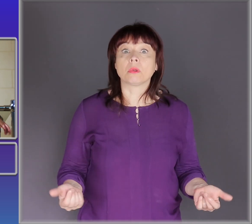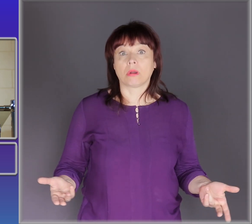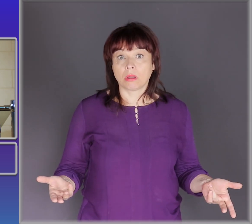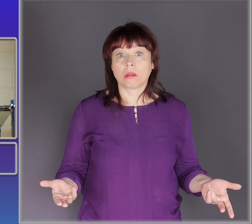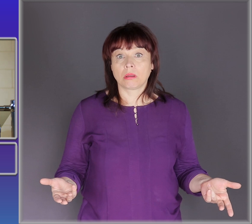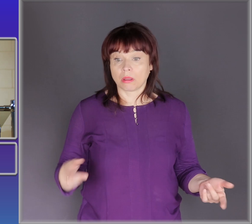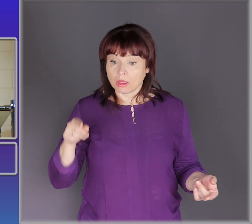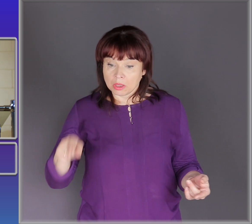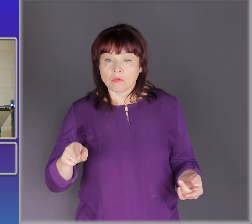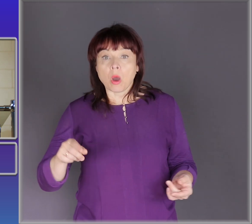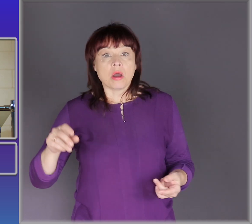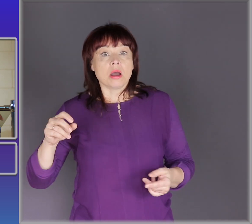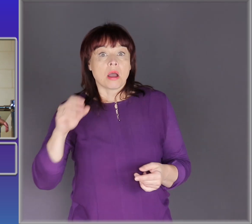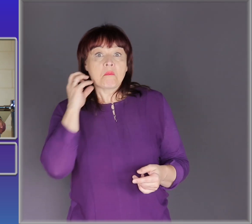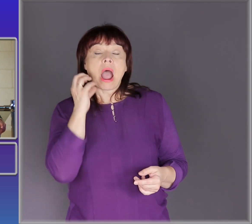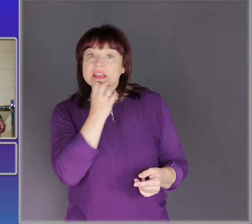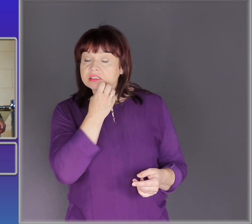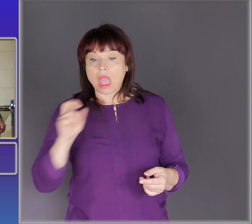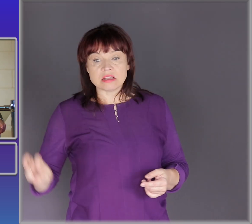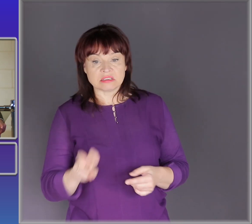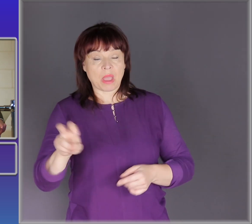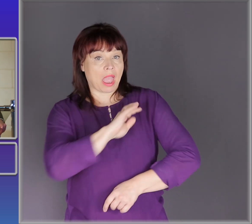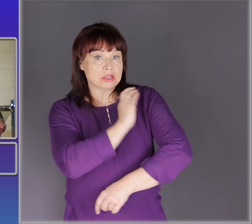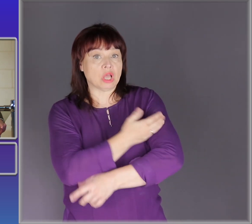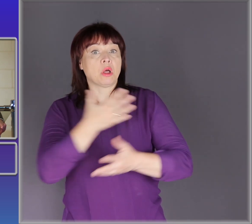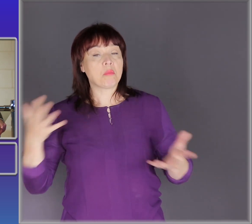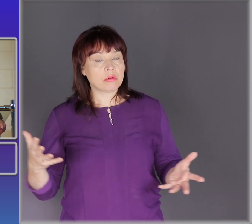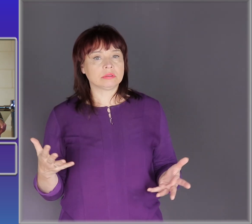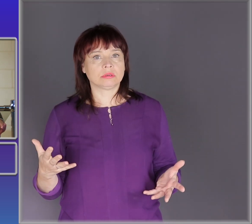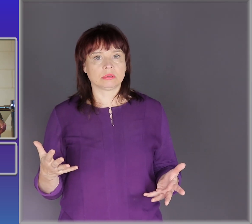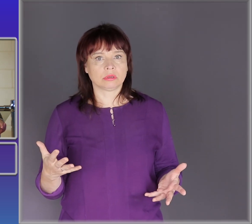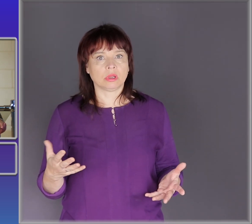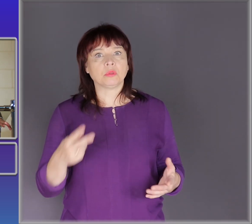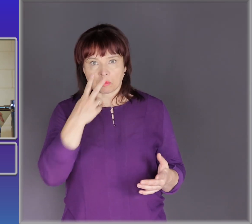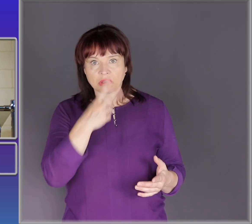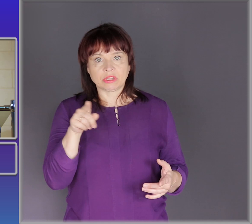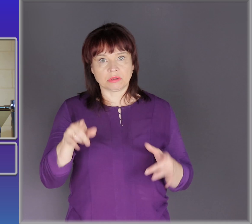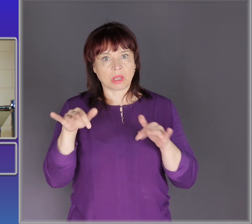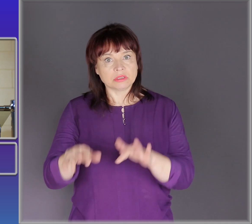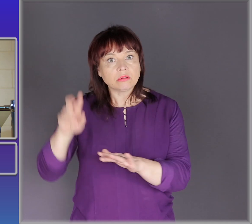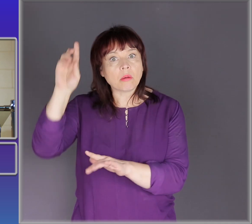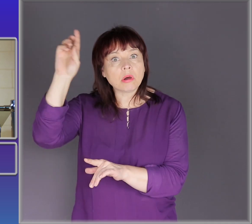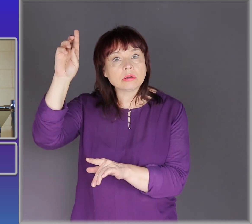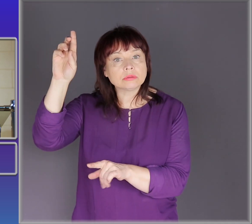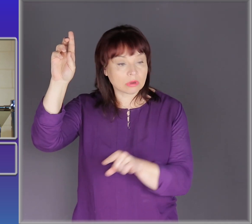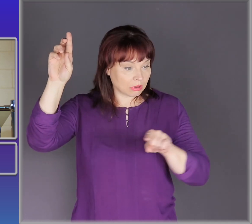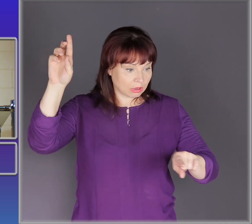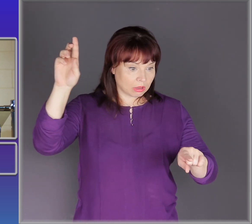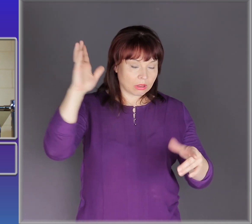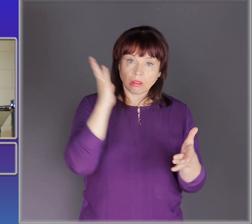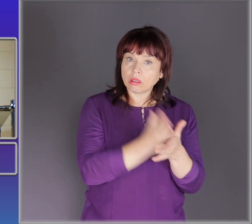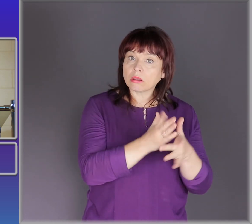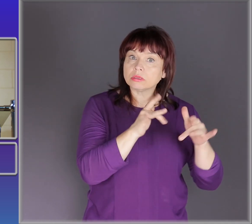змея моисея пожирает их но в любом случае мы вдруг видим действия божия и какое-то